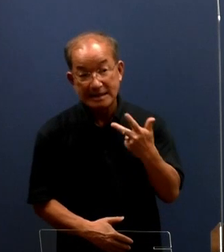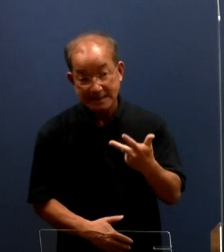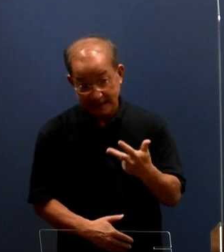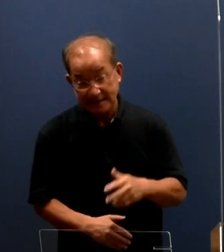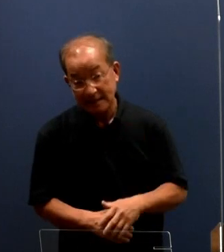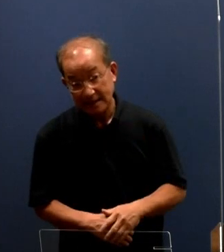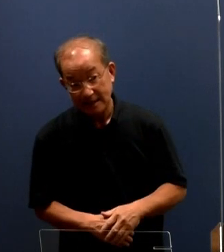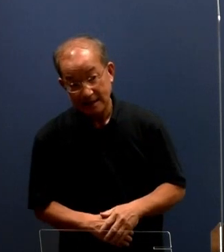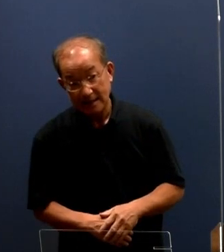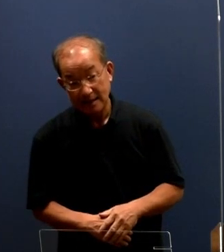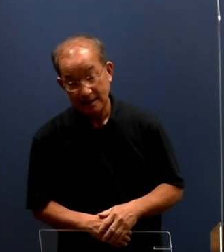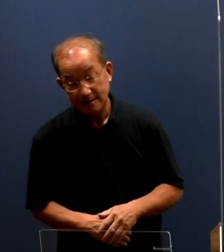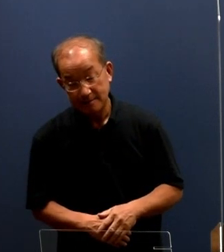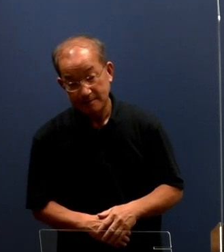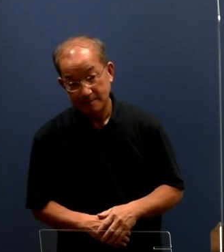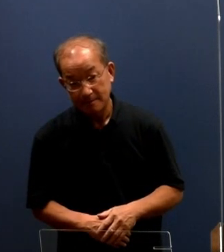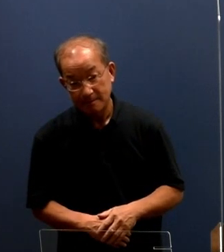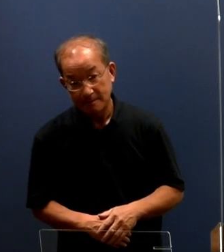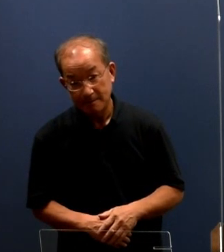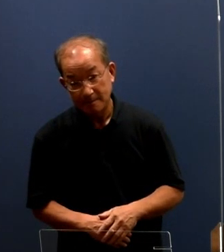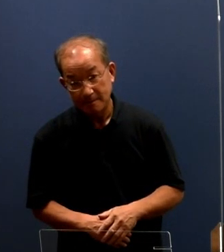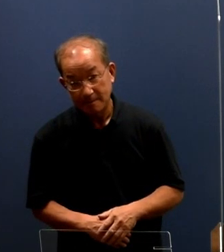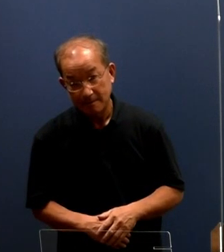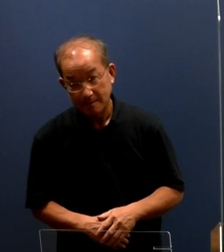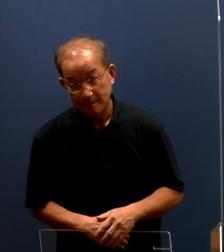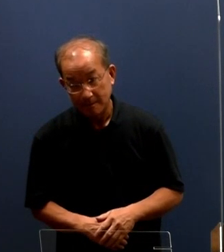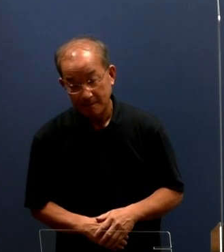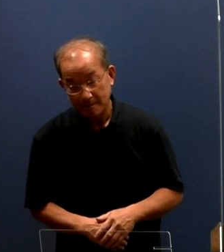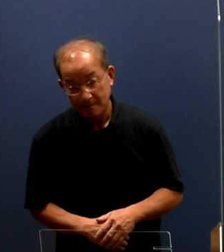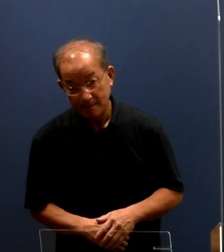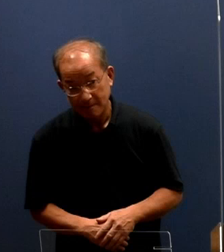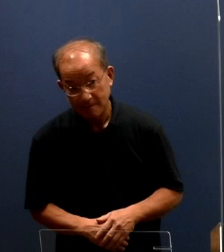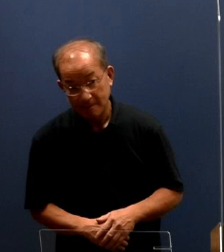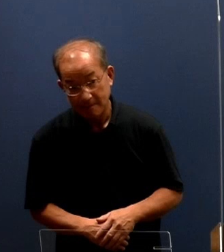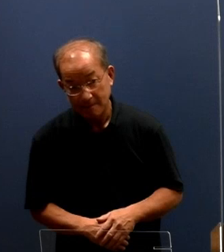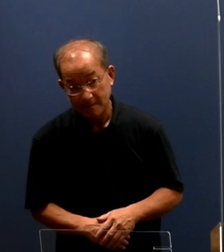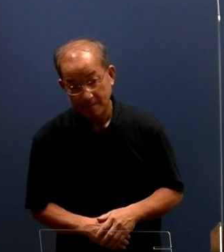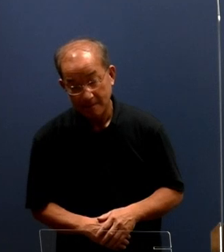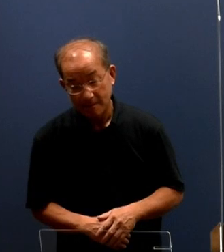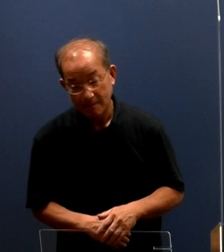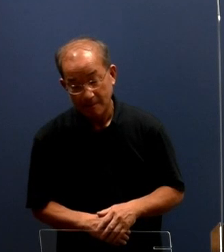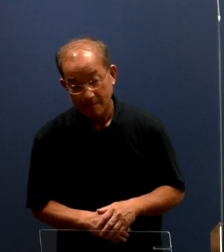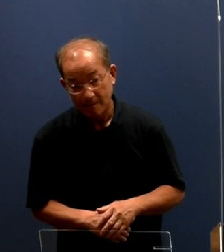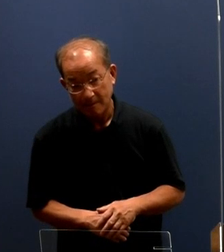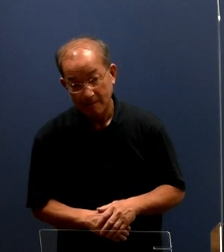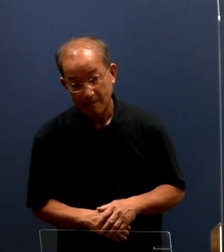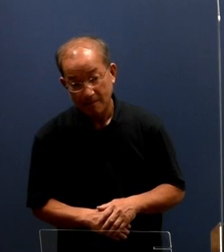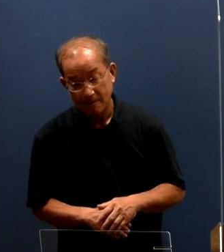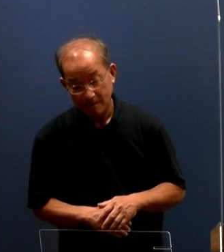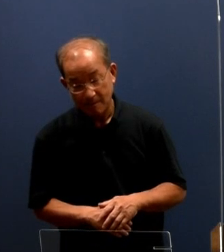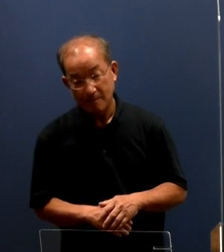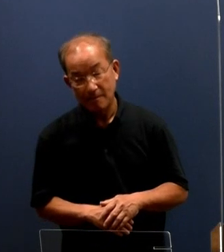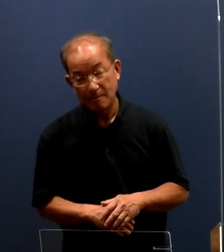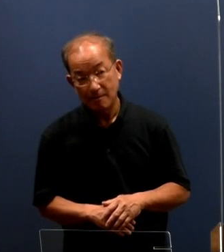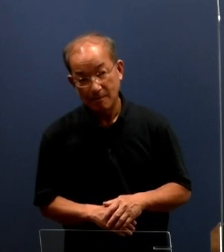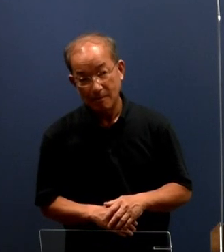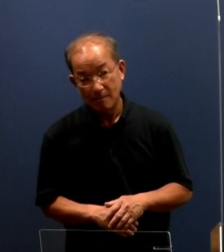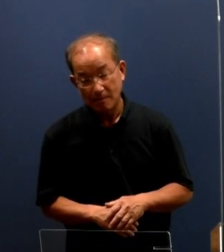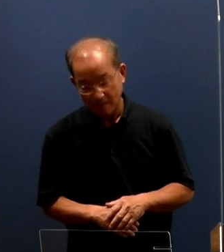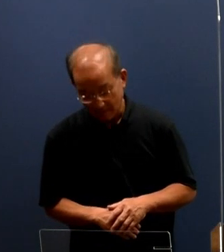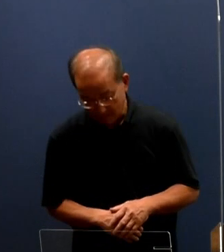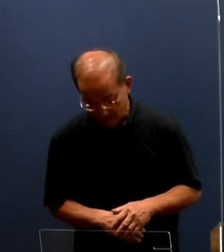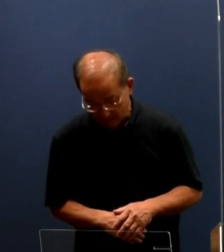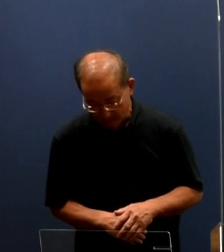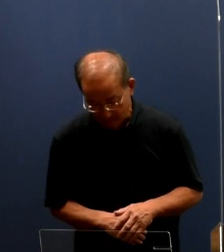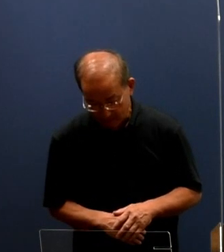合議員さんと SIB のソーシャルインパクトボンドの、 あの研究をされることを覚書を締結